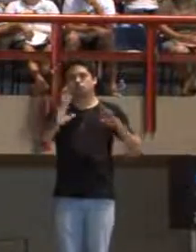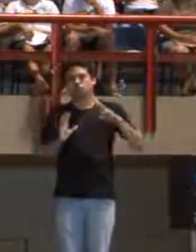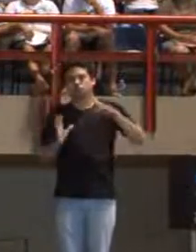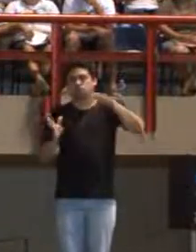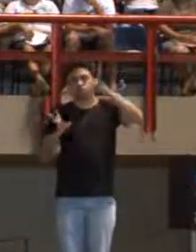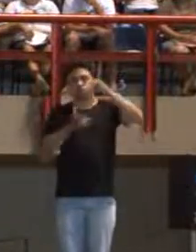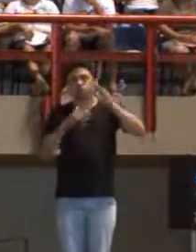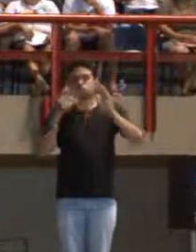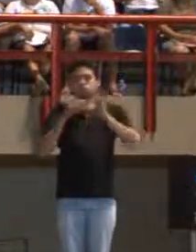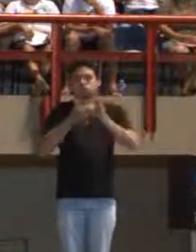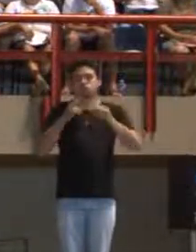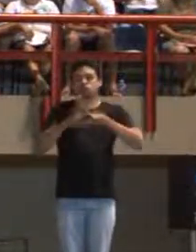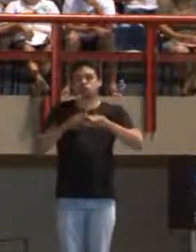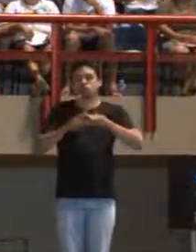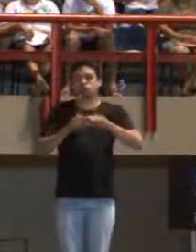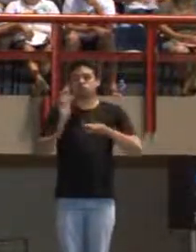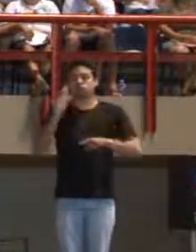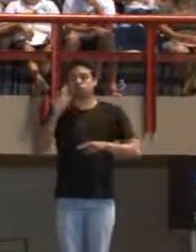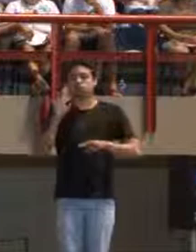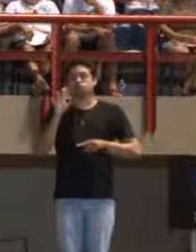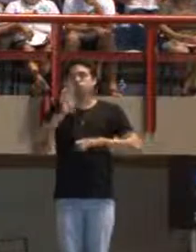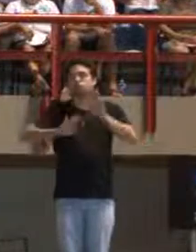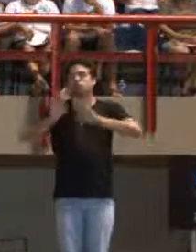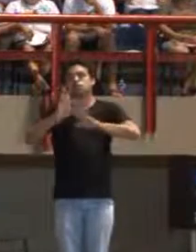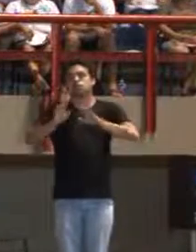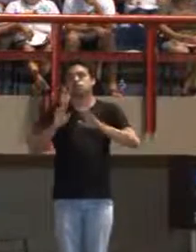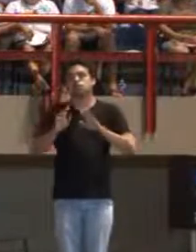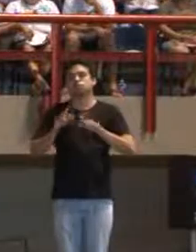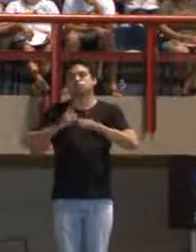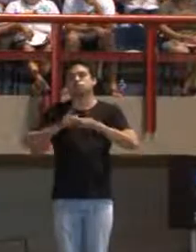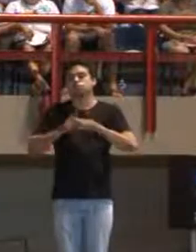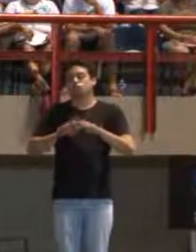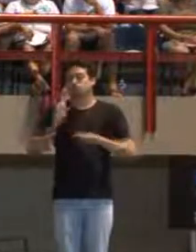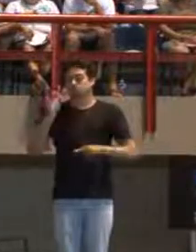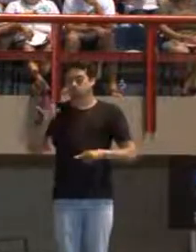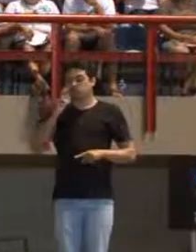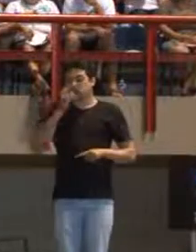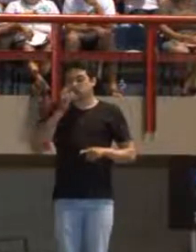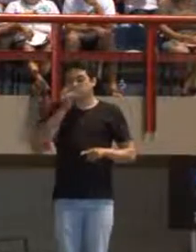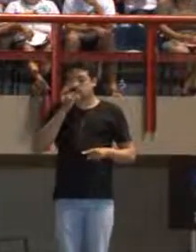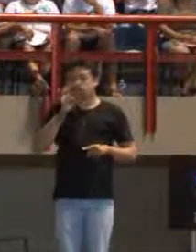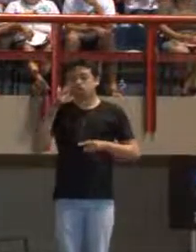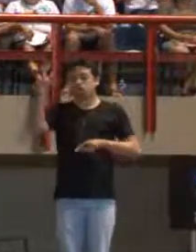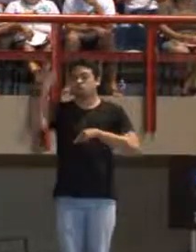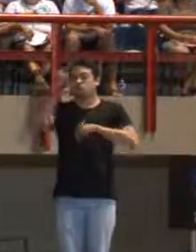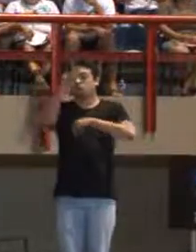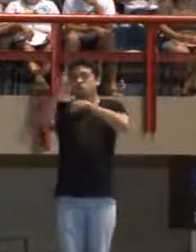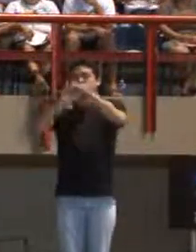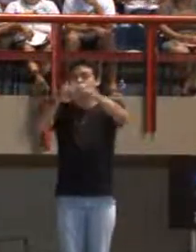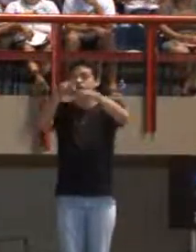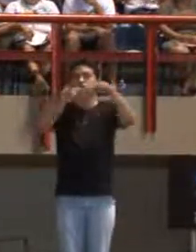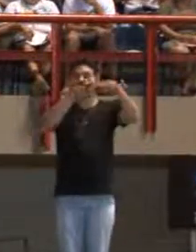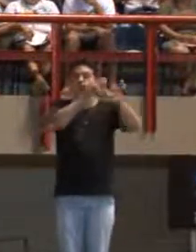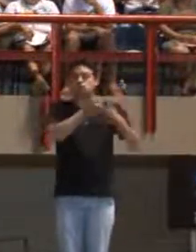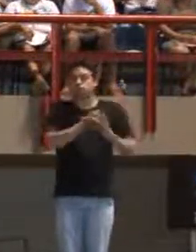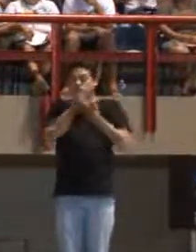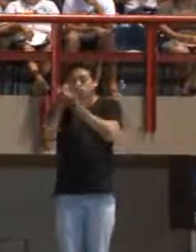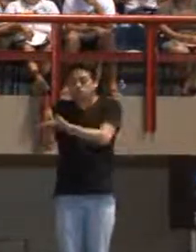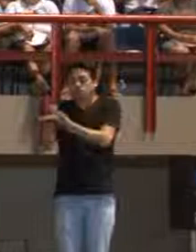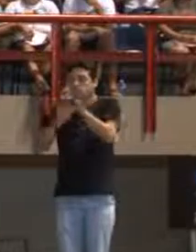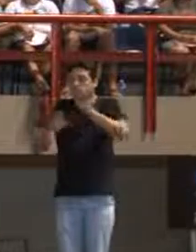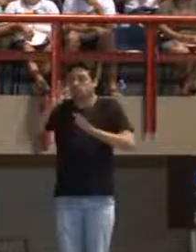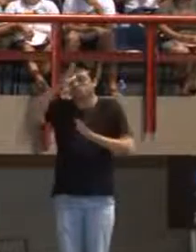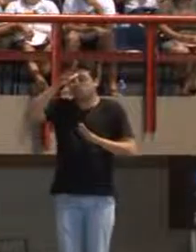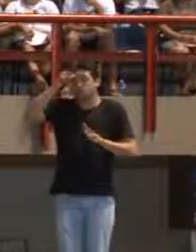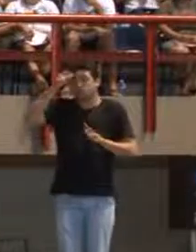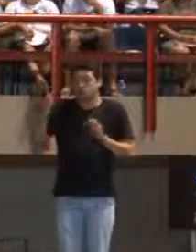todo, por que só o Brasil cuidar da Amazônia? Por que que o Brasil não deixa que outros países ajudem a cuidar da